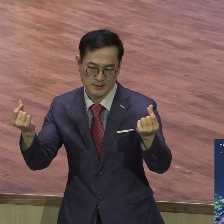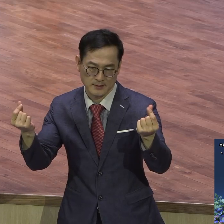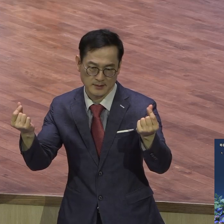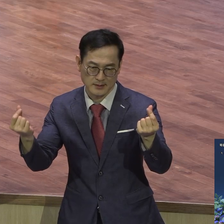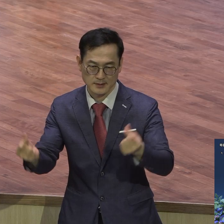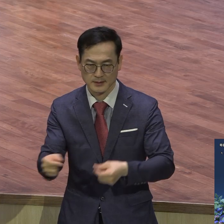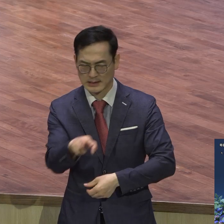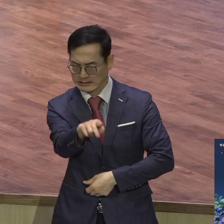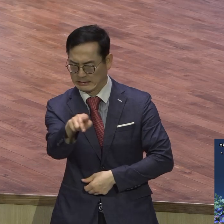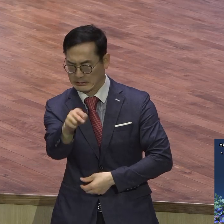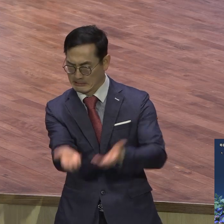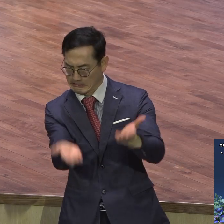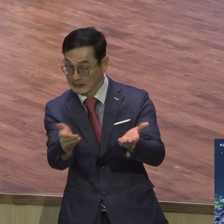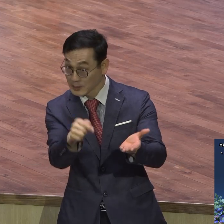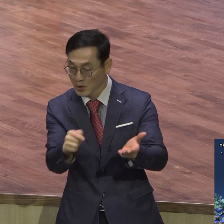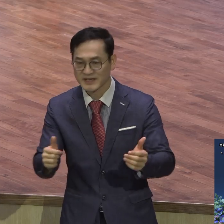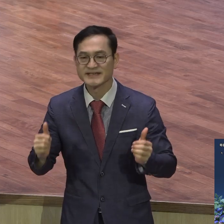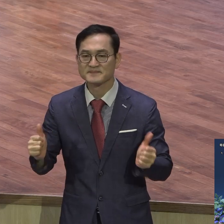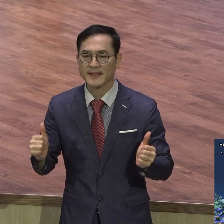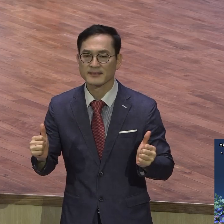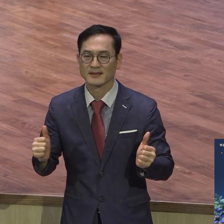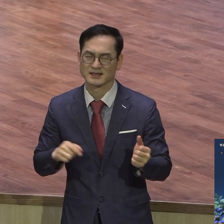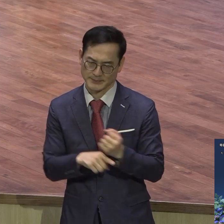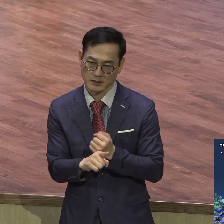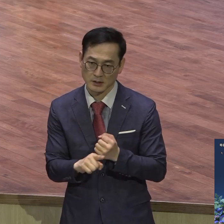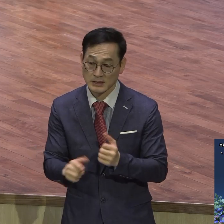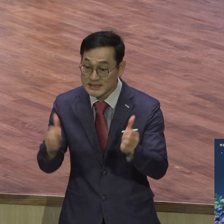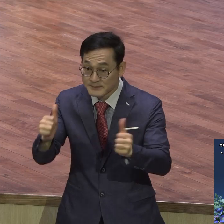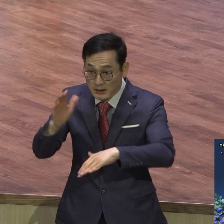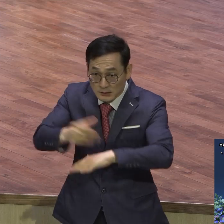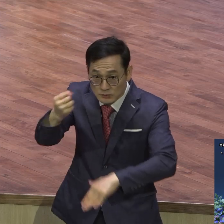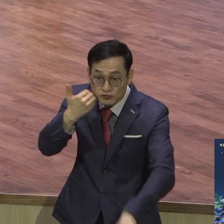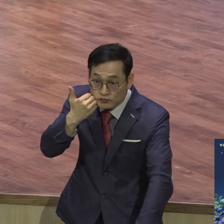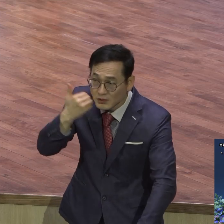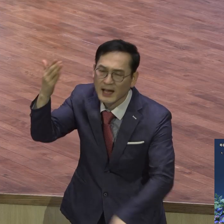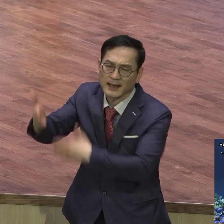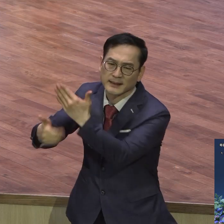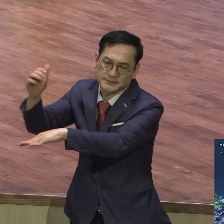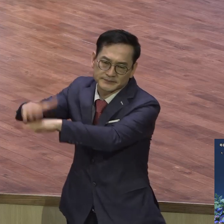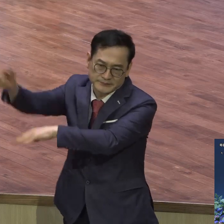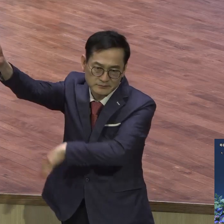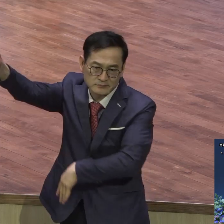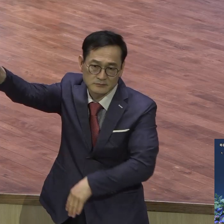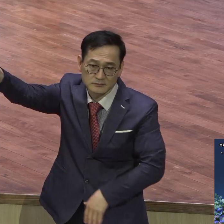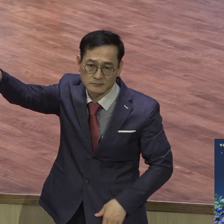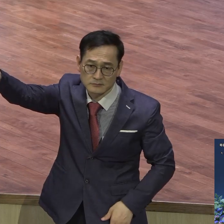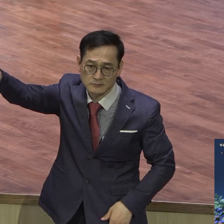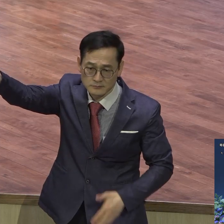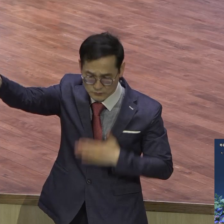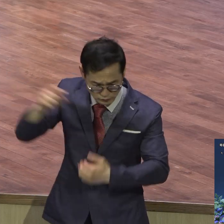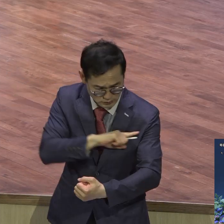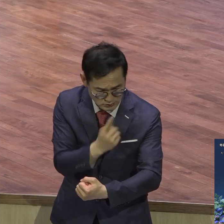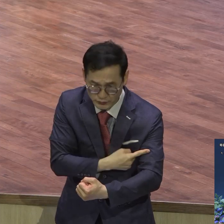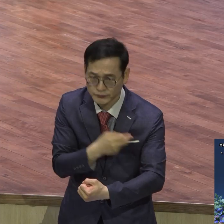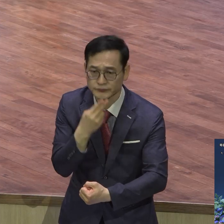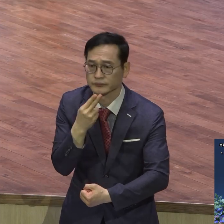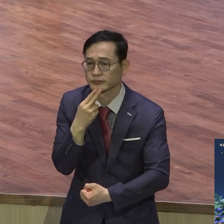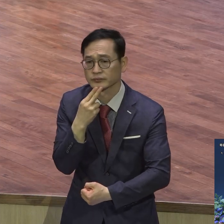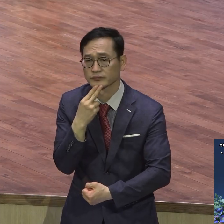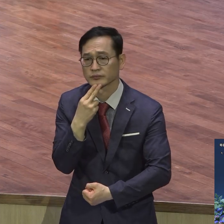비판한다 이 말은 심판은 누구의 권한입니까 심판은 하나님 고유 권한이에요 하나님만 심판할 수 있어요